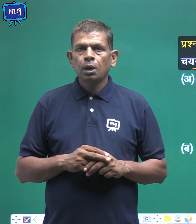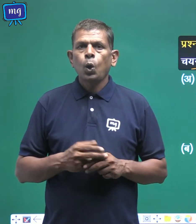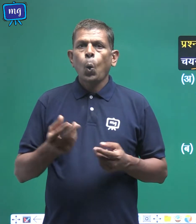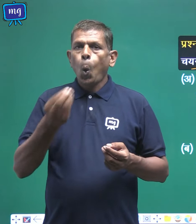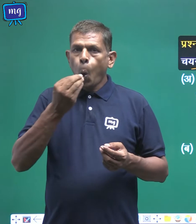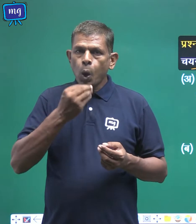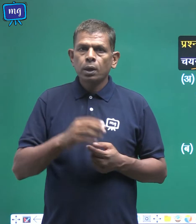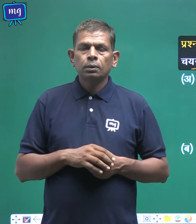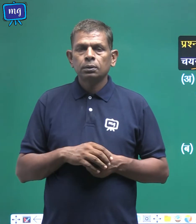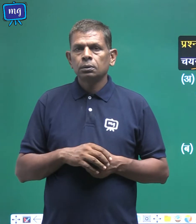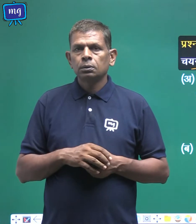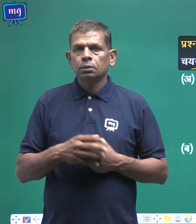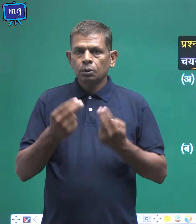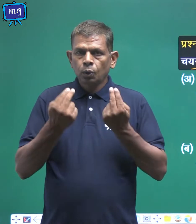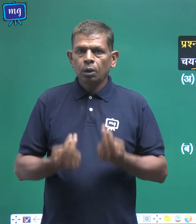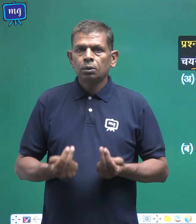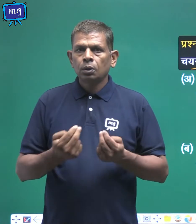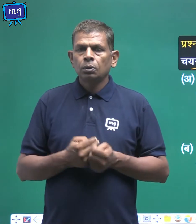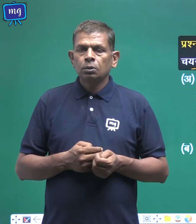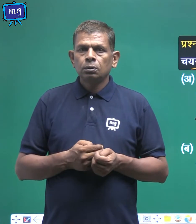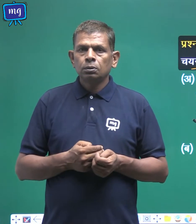पोषण आवश्यकताओं को